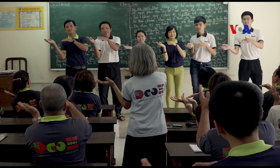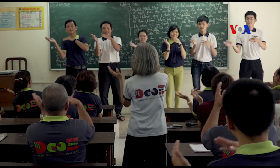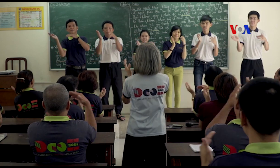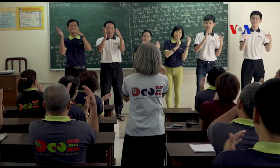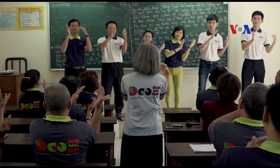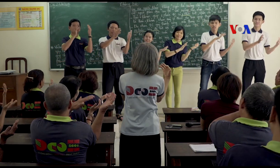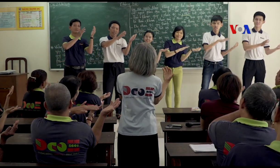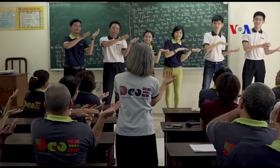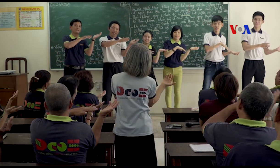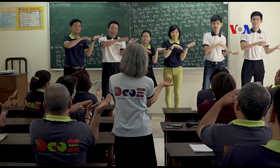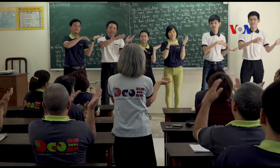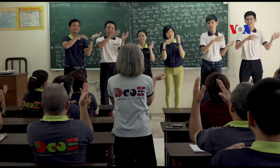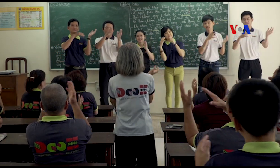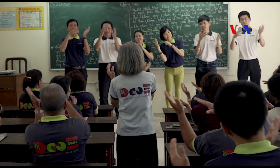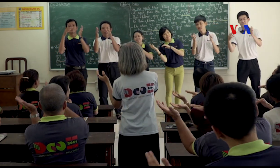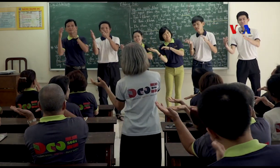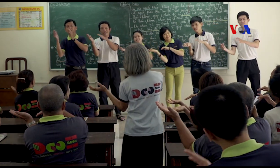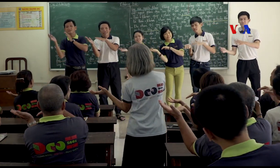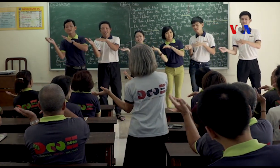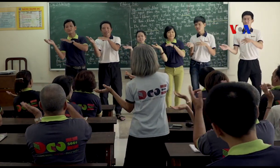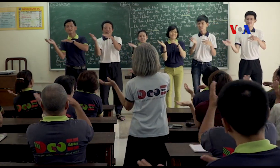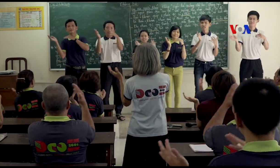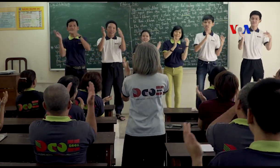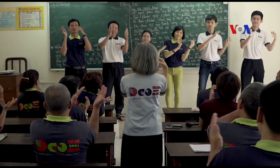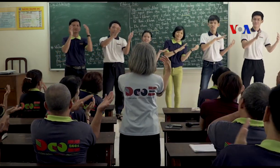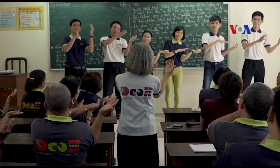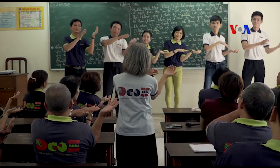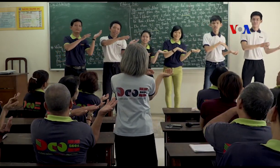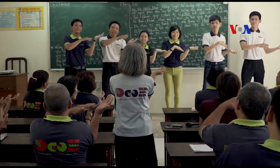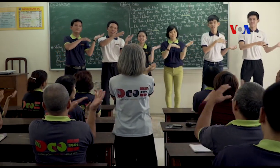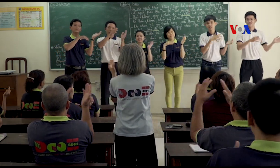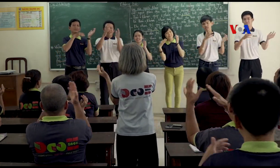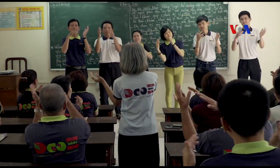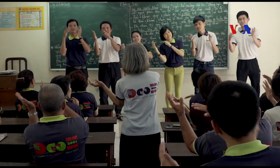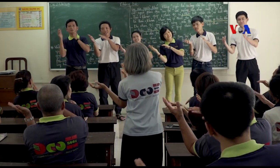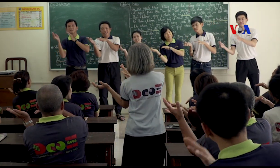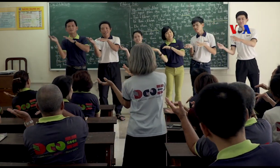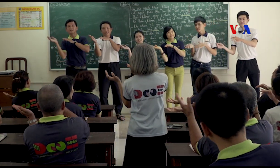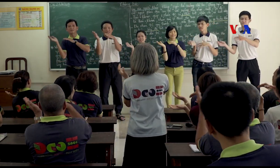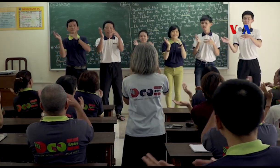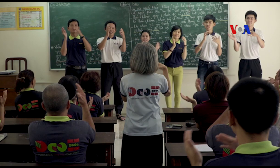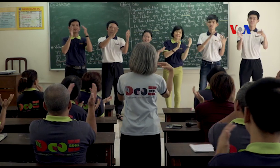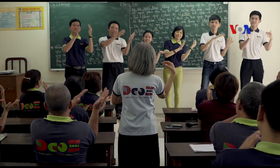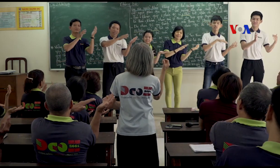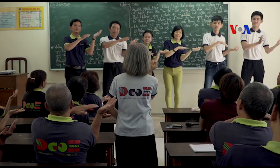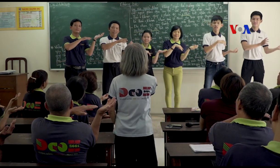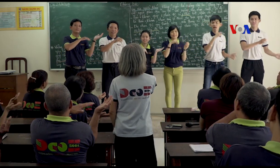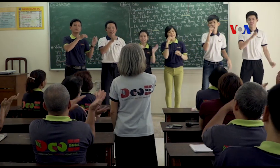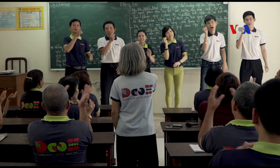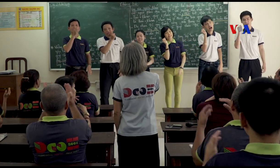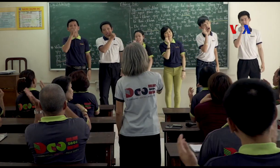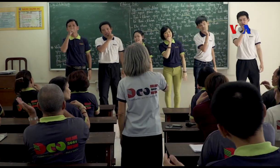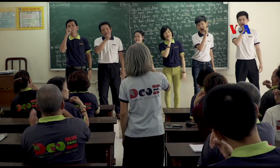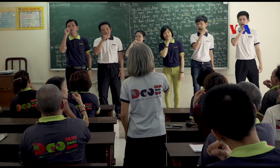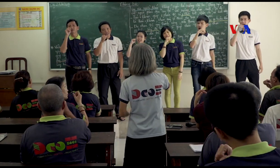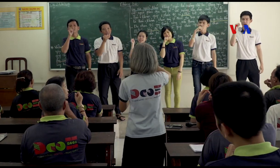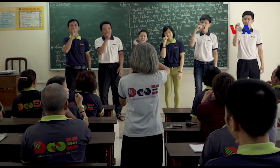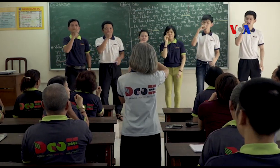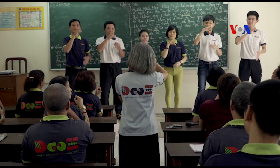Câu chuyện về lớp học không tiếng nói, câu chuyện về tấm gương vượt khó đi đến thành công đáng kính nể của anh Khiêm và mẹ mình đã khiến rất